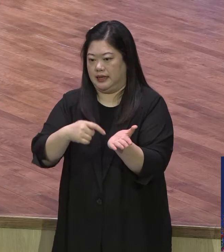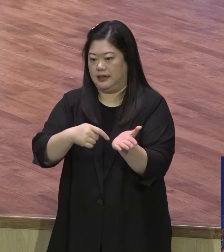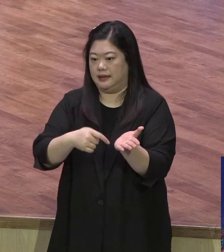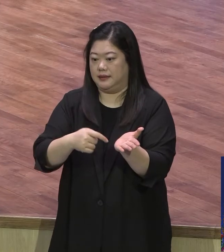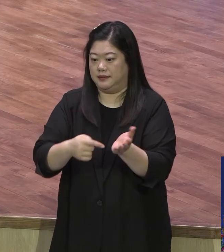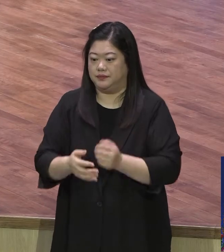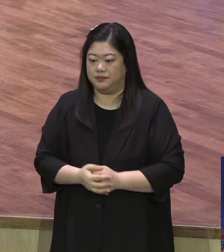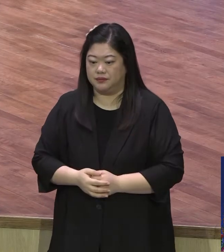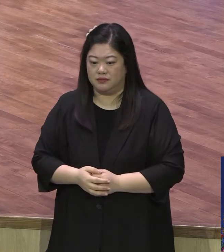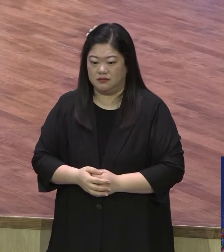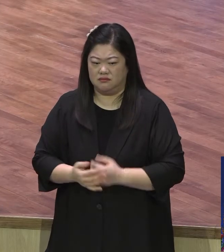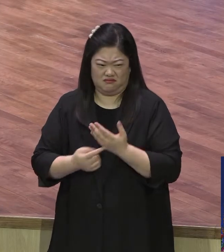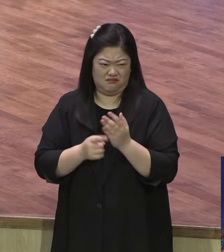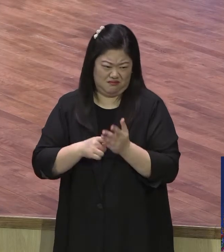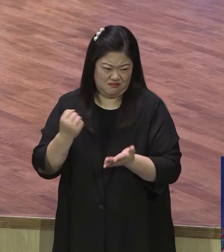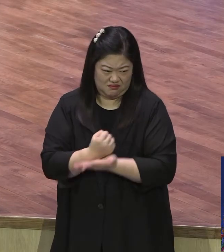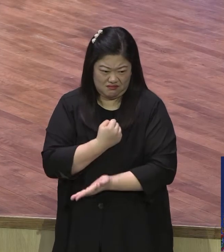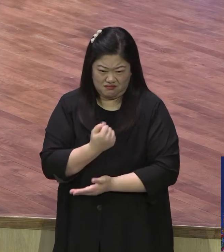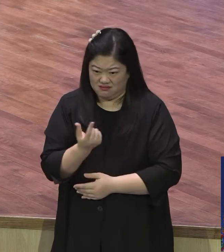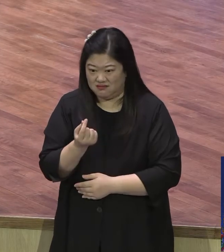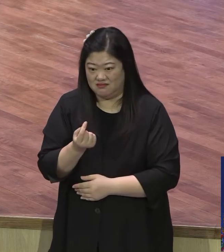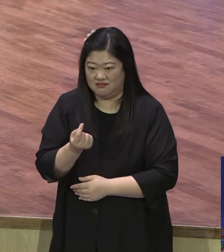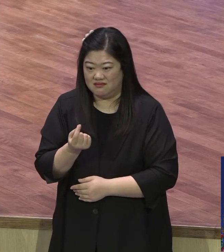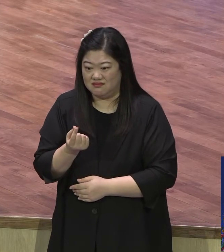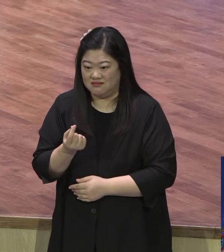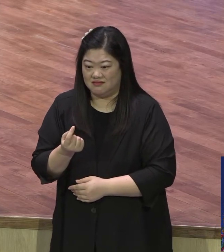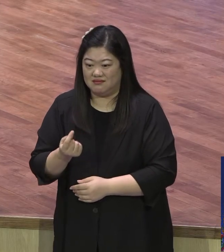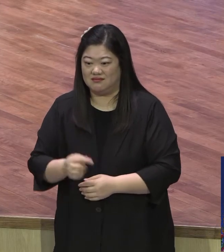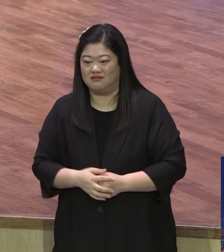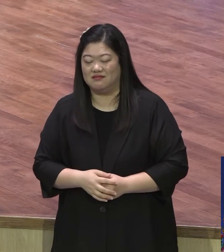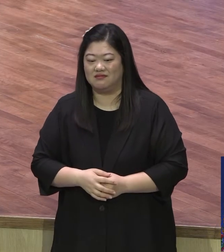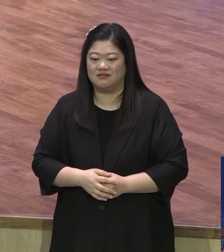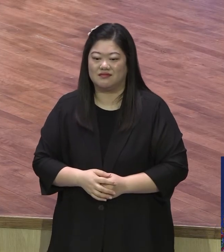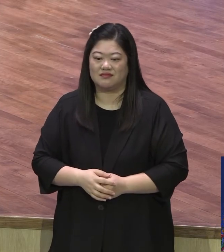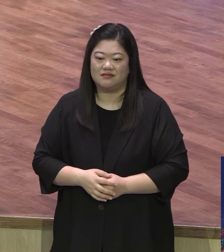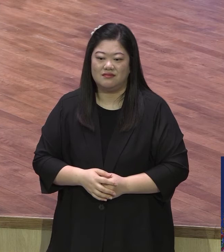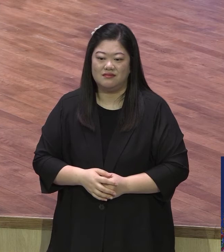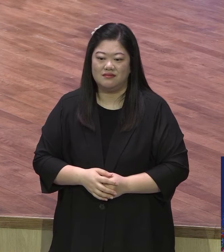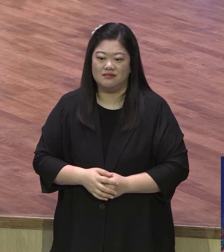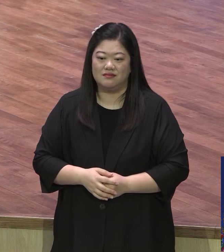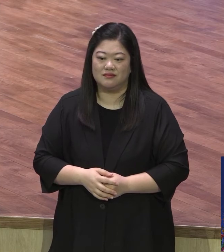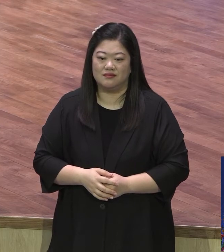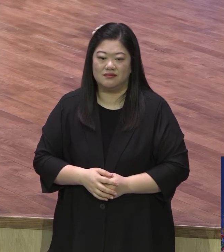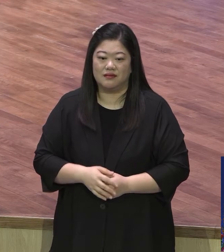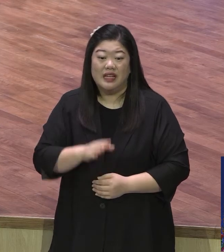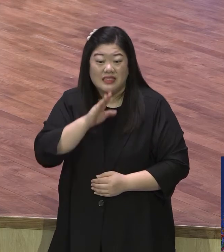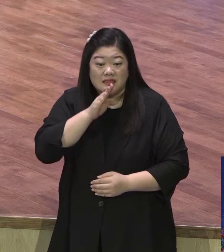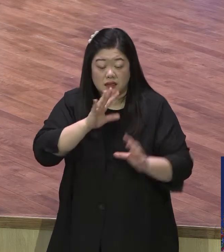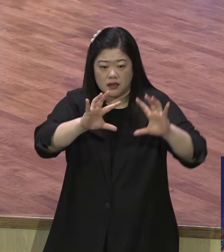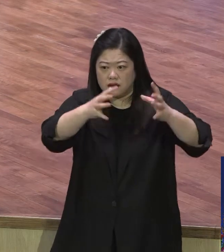참 안타깝다 그런 말씀 실제로 그랬습니다